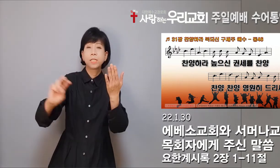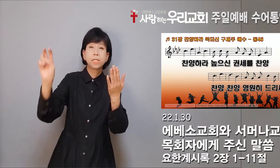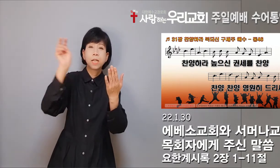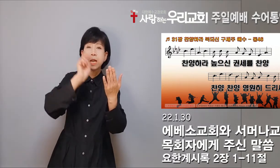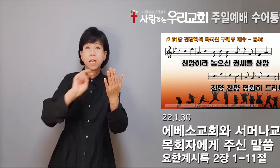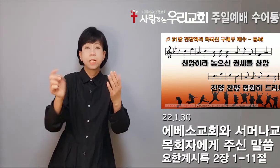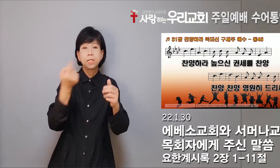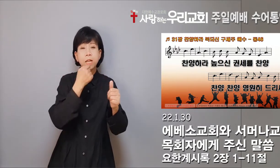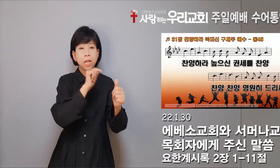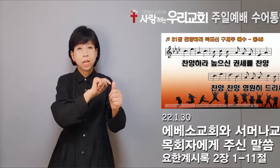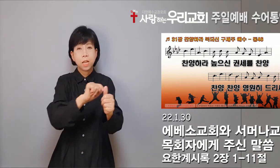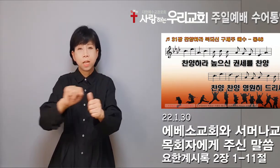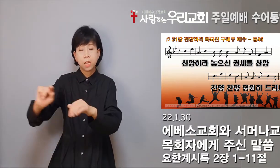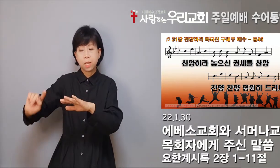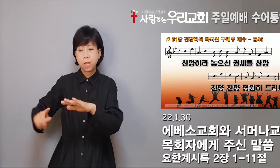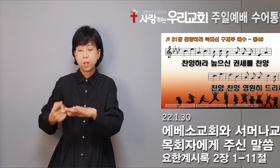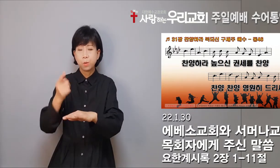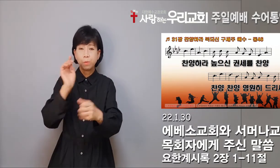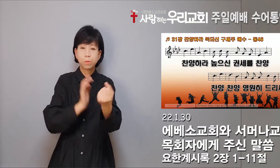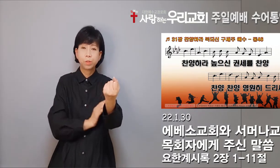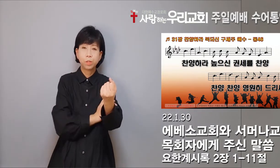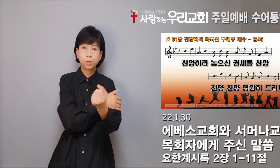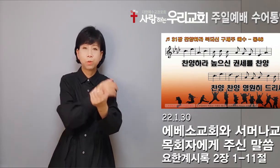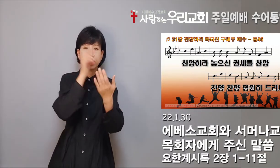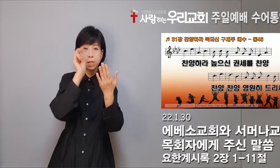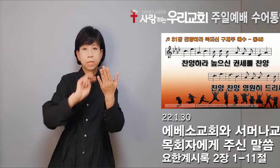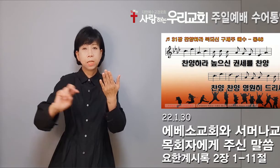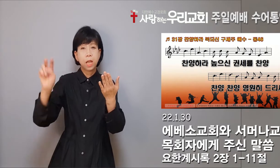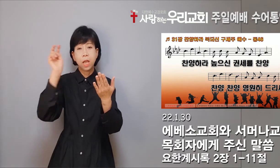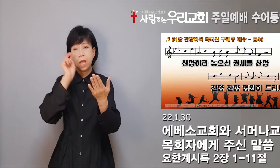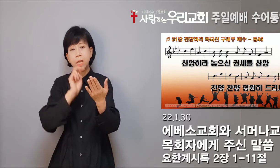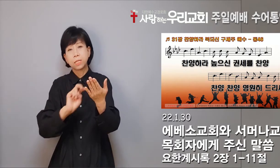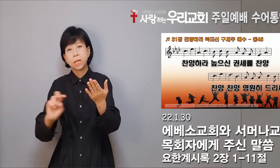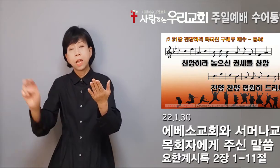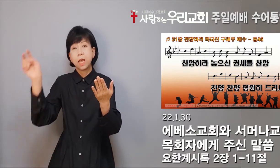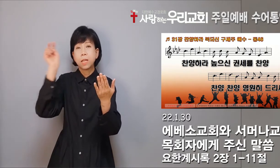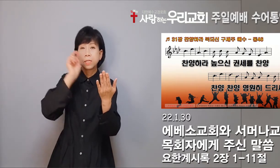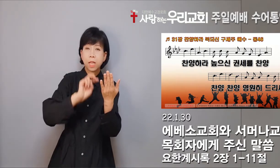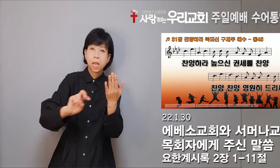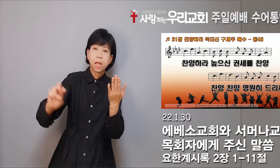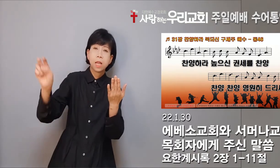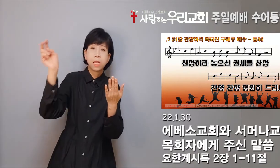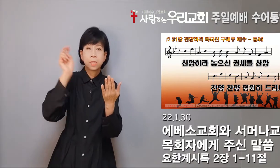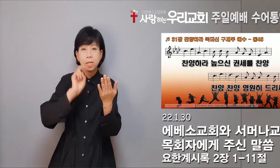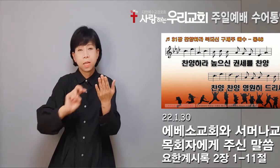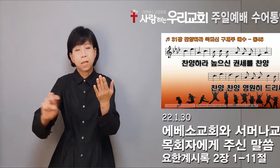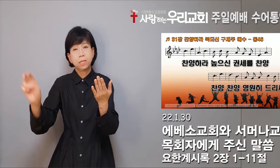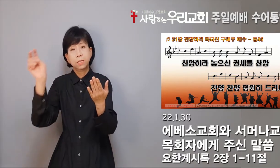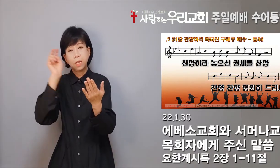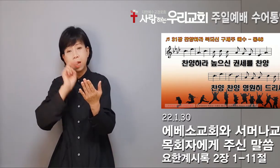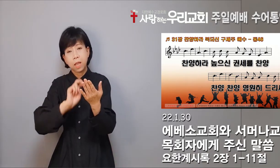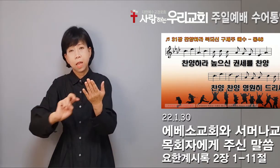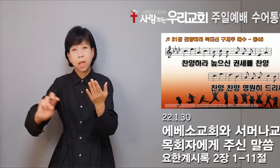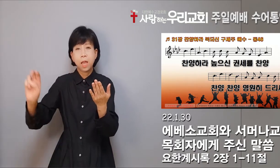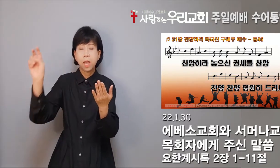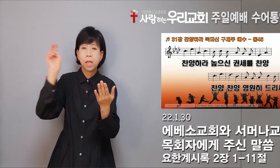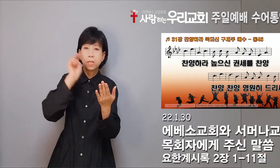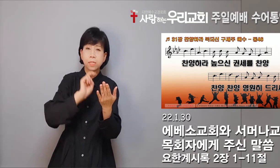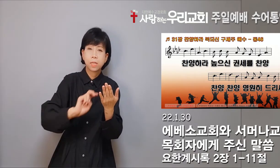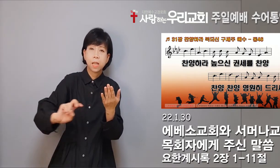찬양하라 권세를 찬양 찬양 찬양